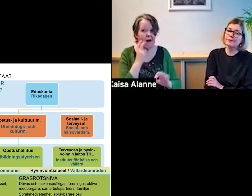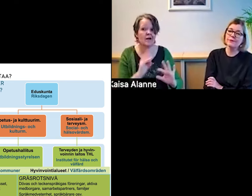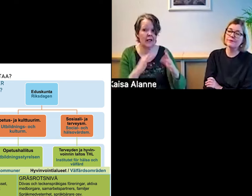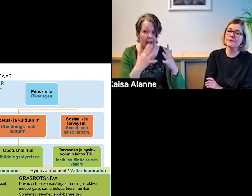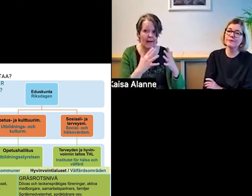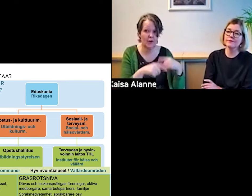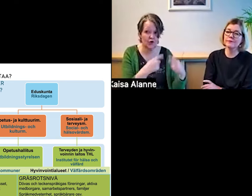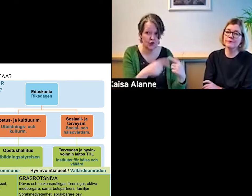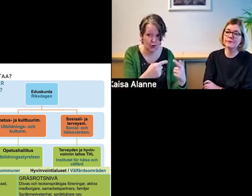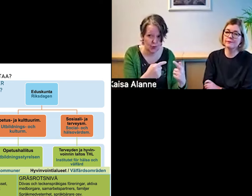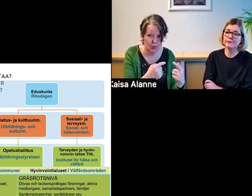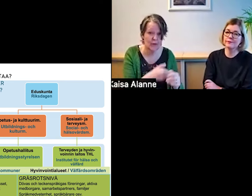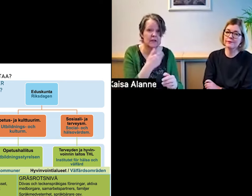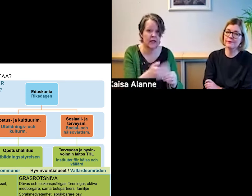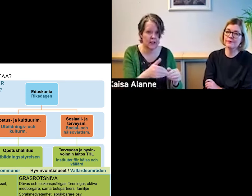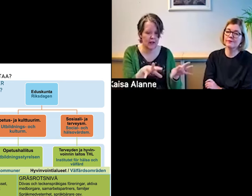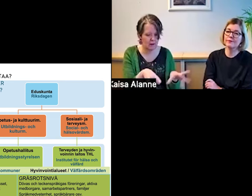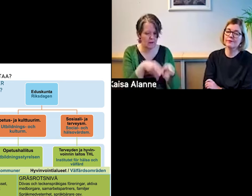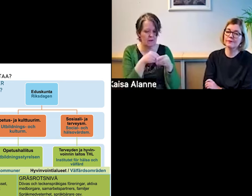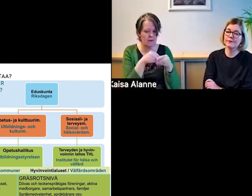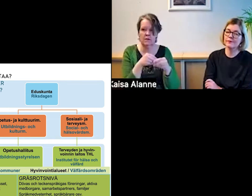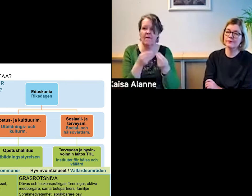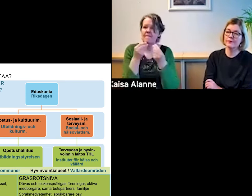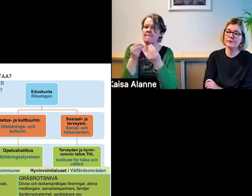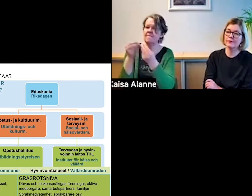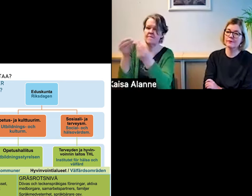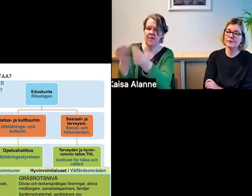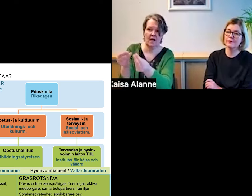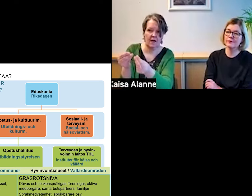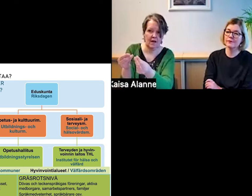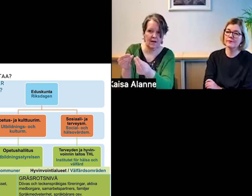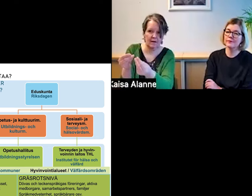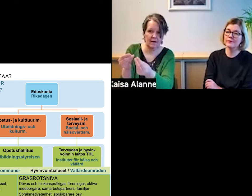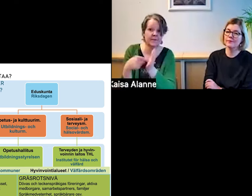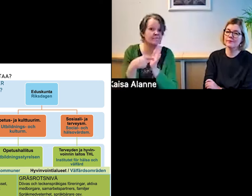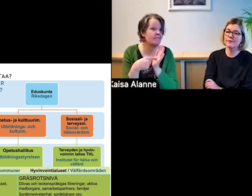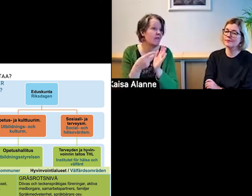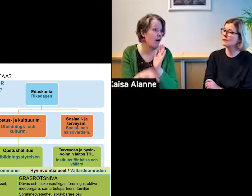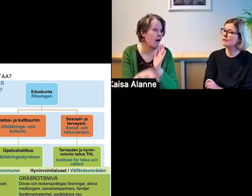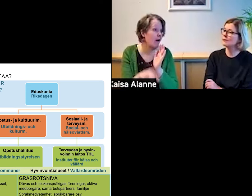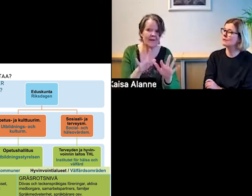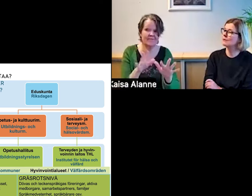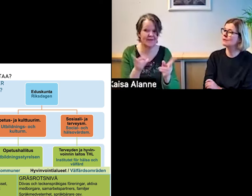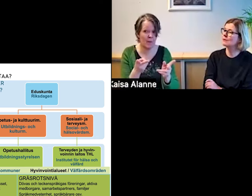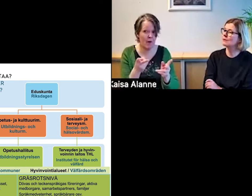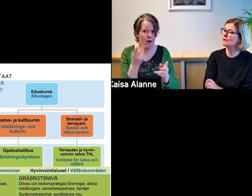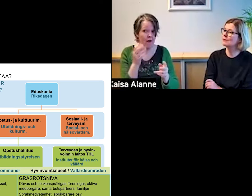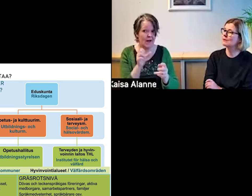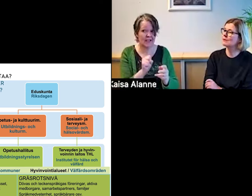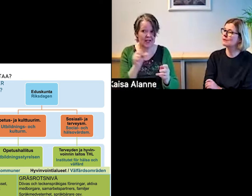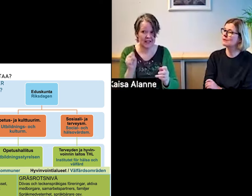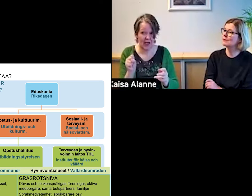Ja eli me tarvitsemme tietoa tänne liittoon, miten se arki on, että me voimme sitten kootusti viedä